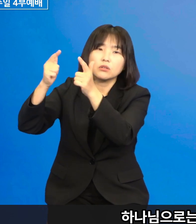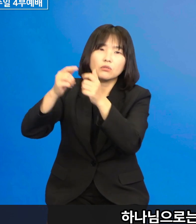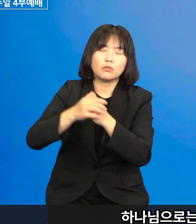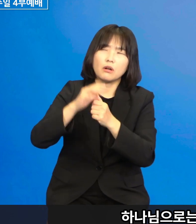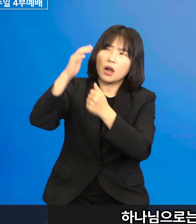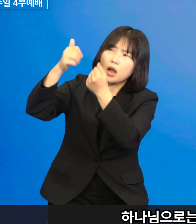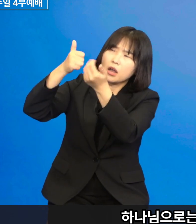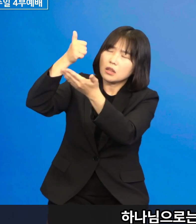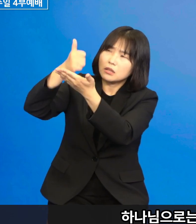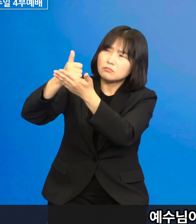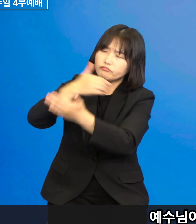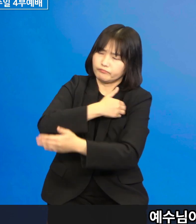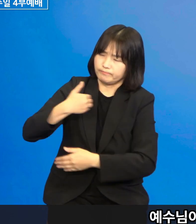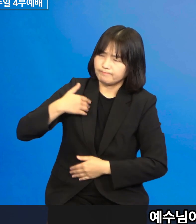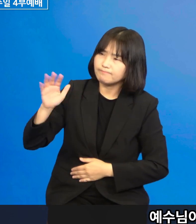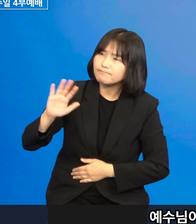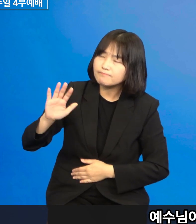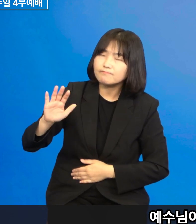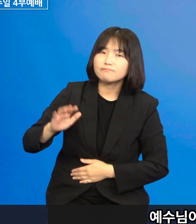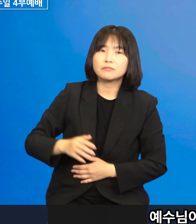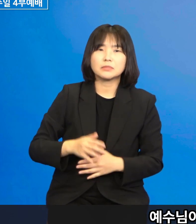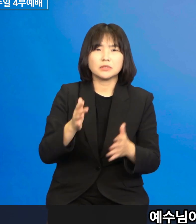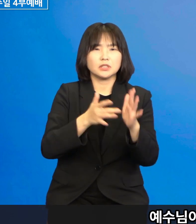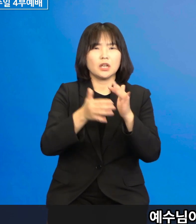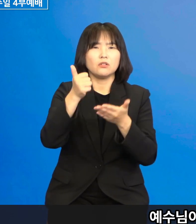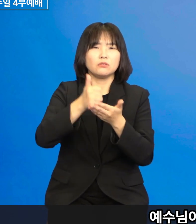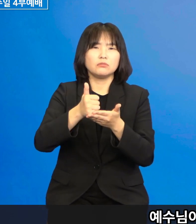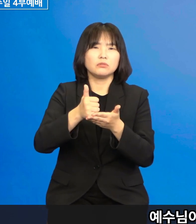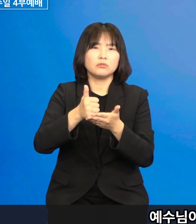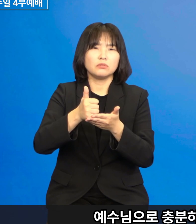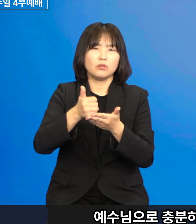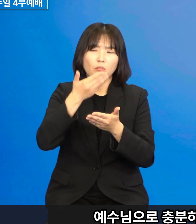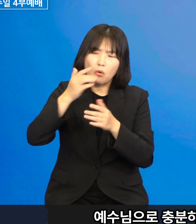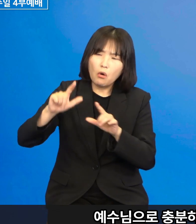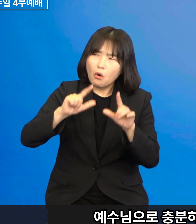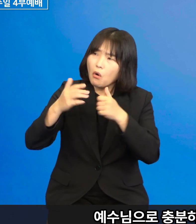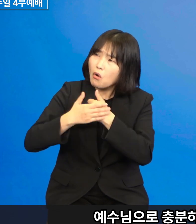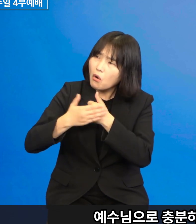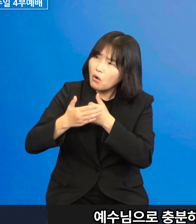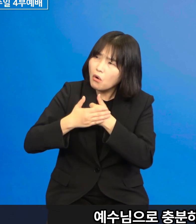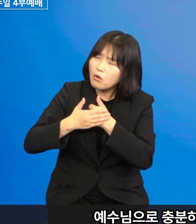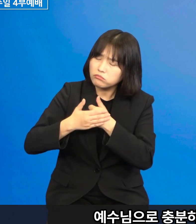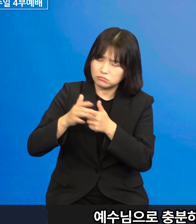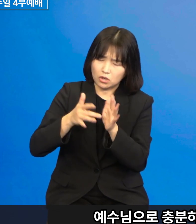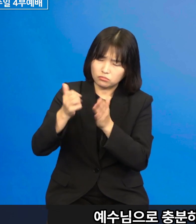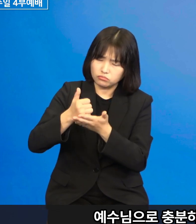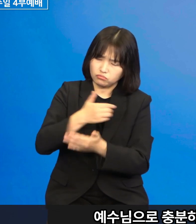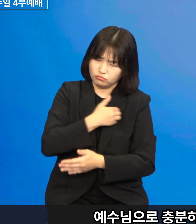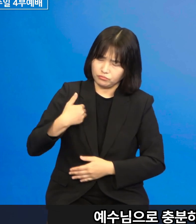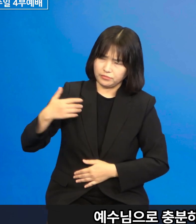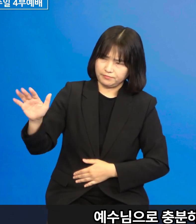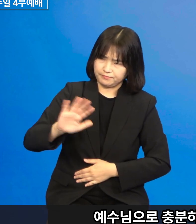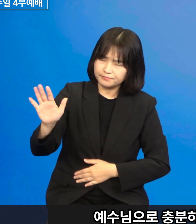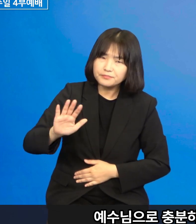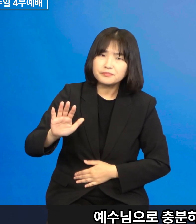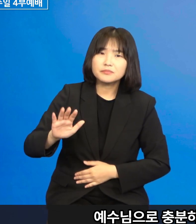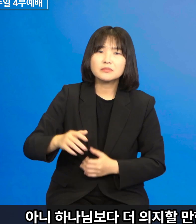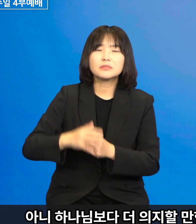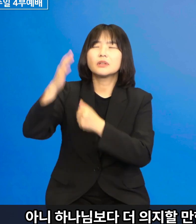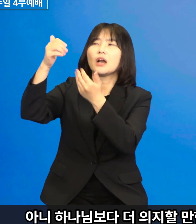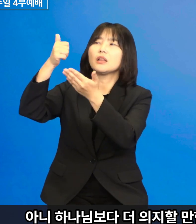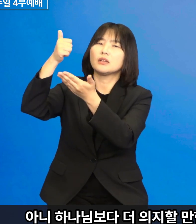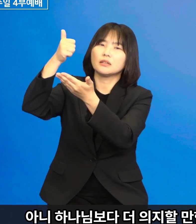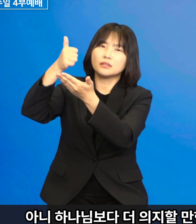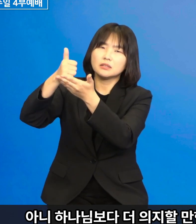충분하지 않으니까, 예수님이 밥 먹여주냐, 예수님을 충분하지 않으니까 하나님만큼,